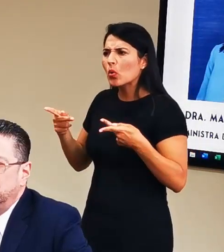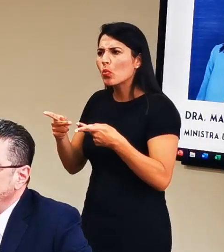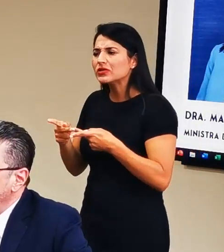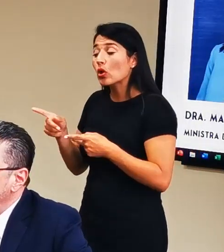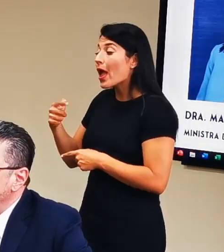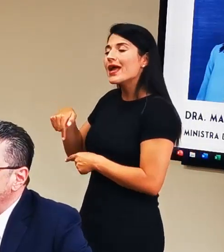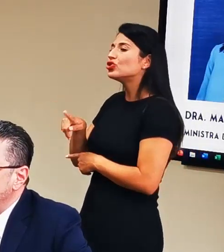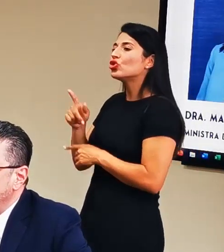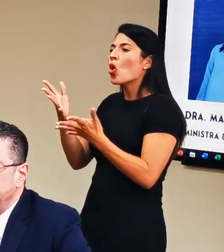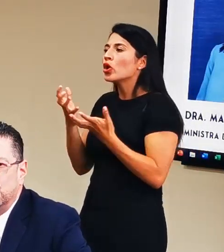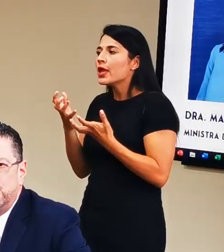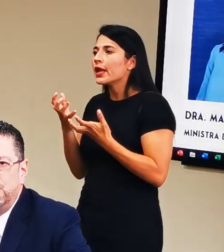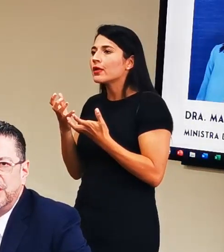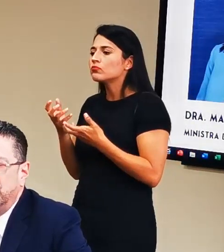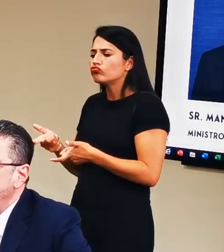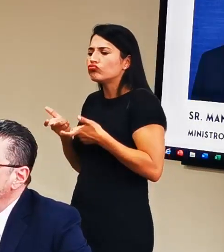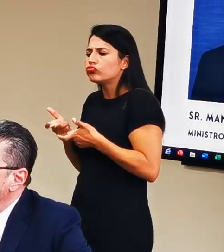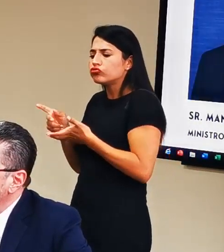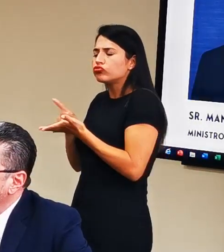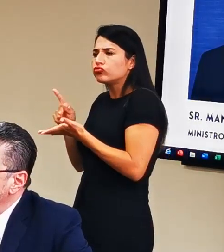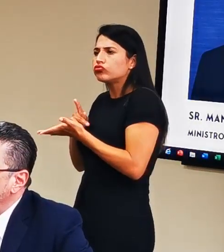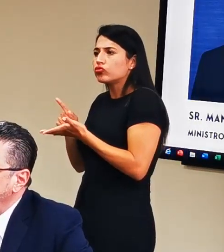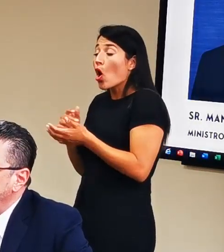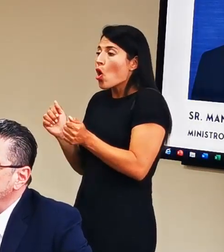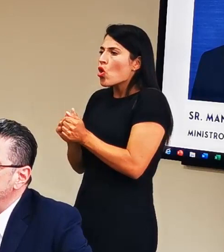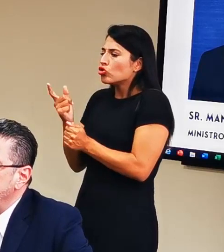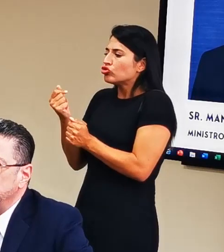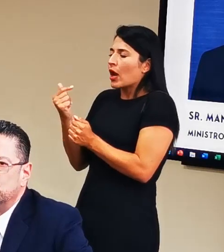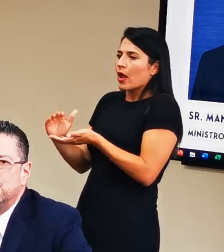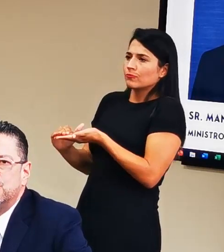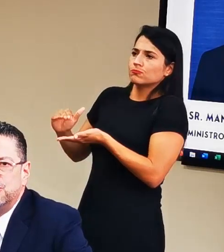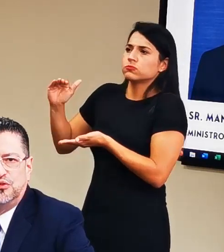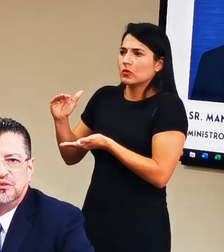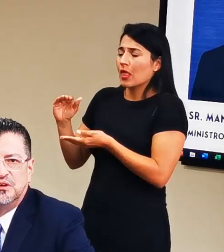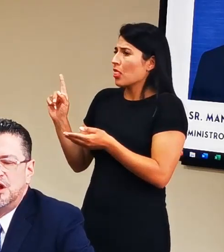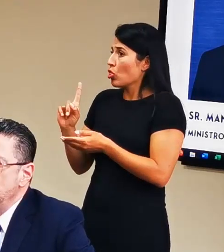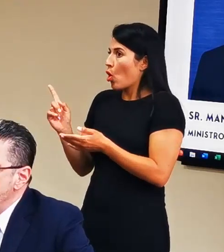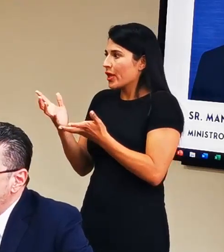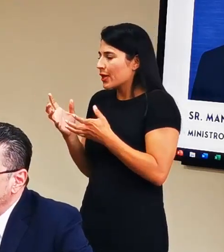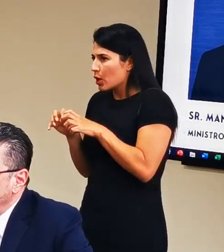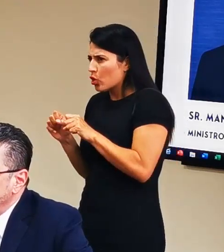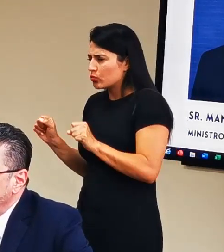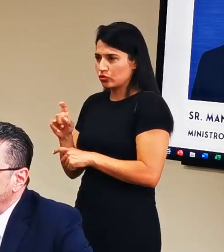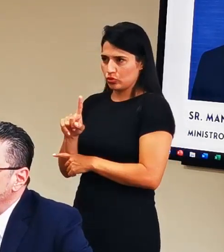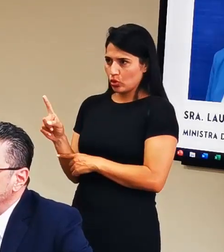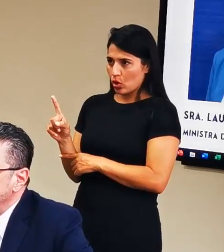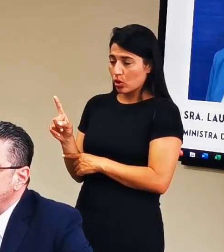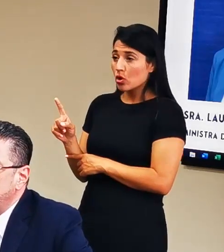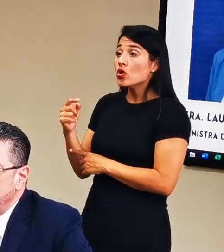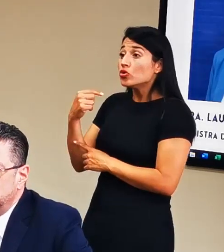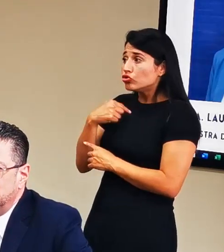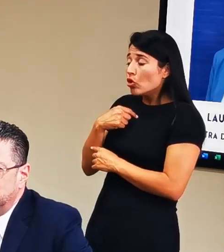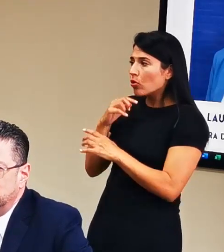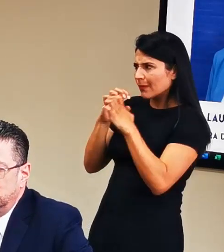deseo de enriquecerse en la función pública con salarios altos y mucho menos con corrupción. Viéndolos a los ojos